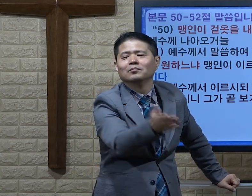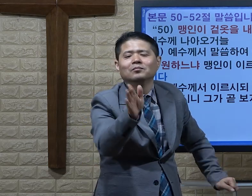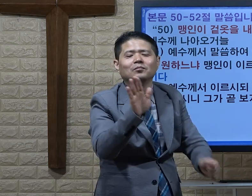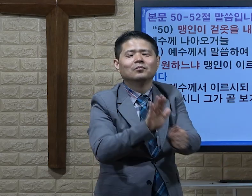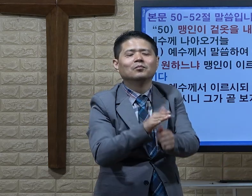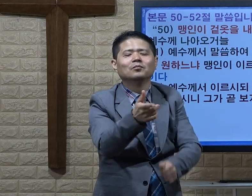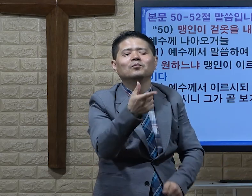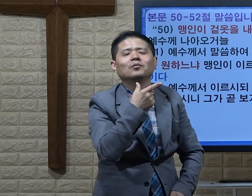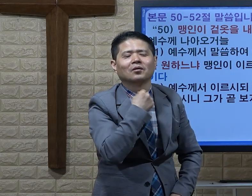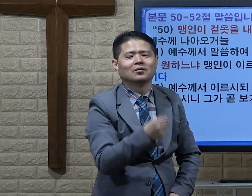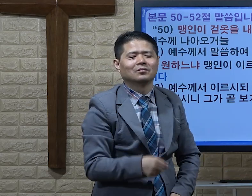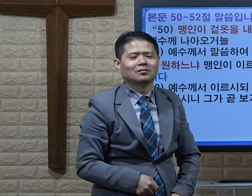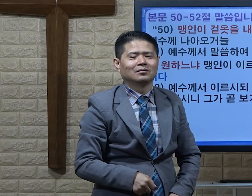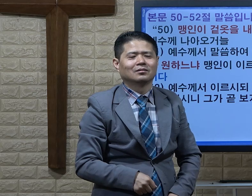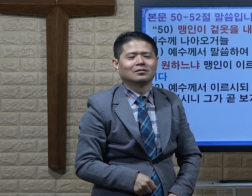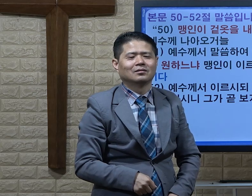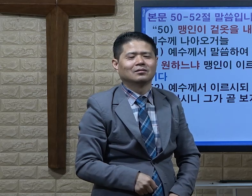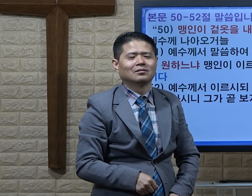내가 무엇을 도와줄까? 물었습니다.